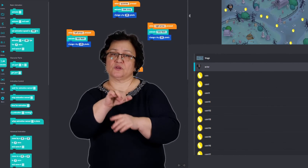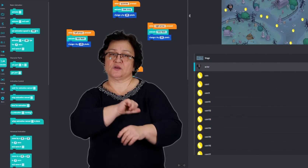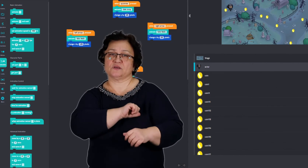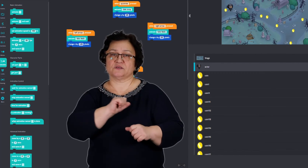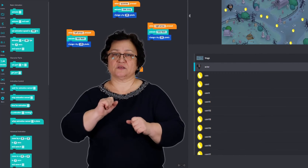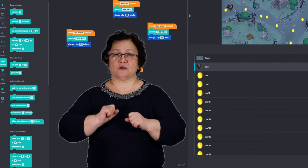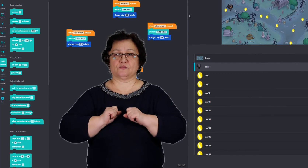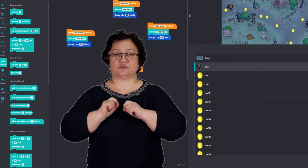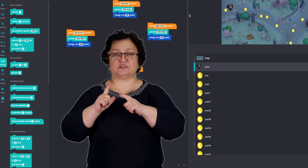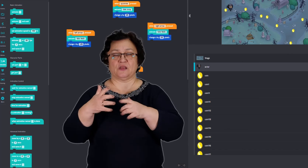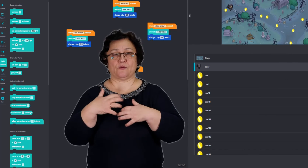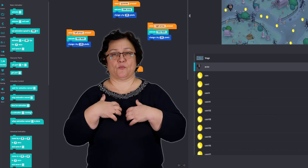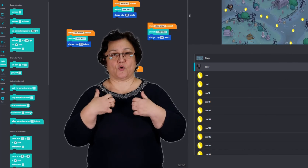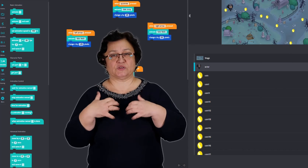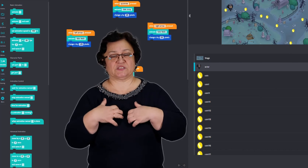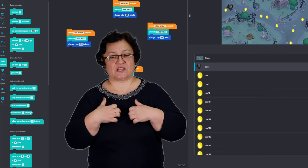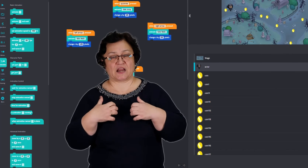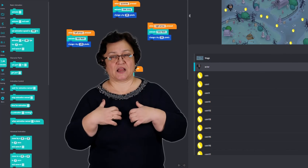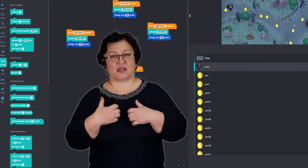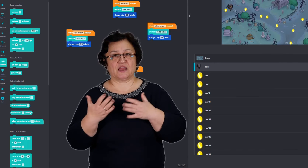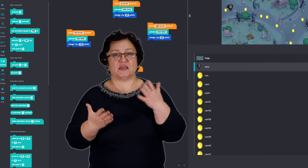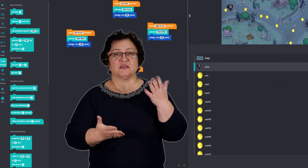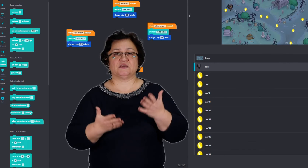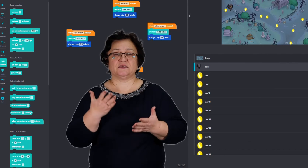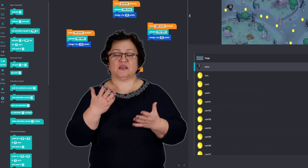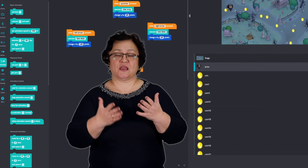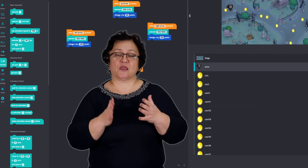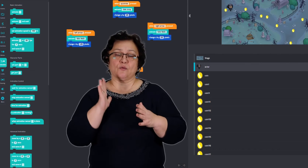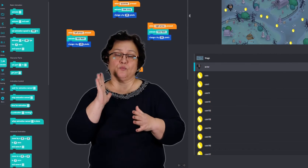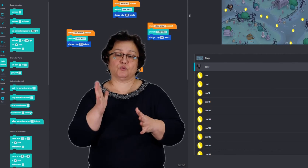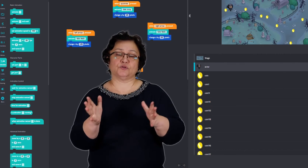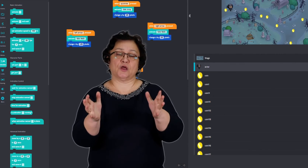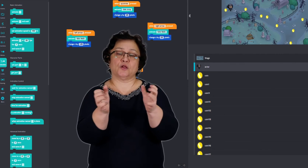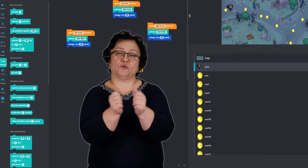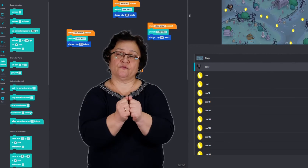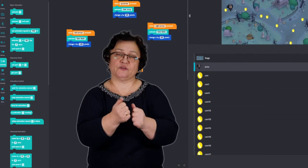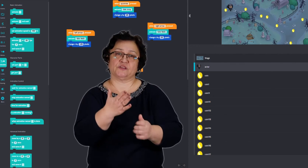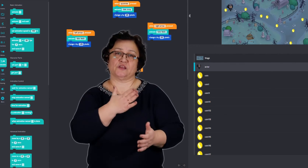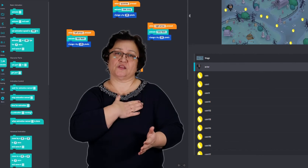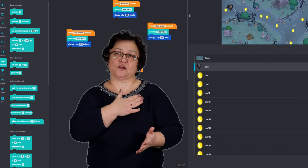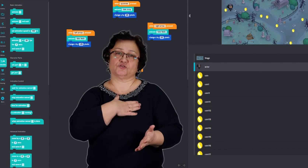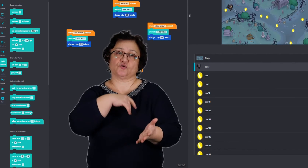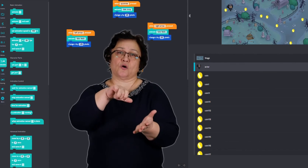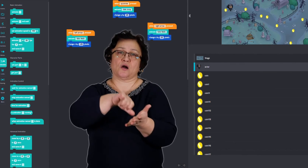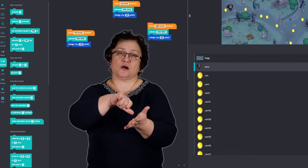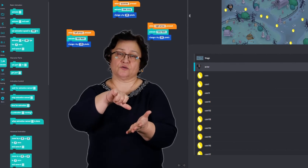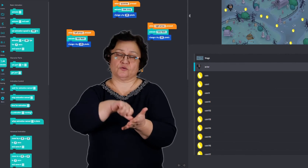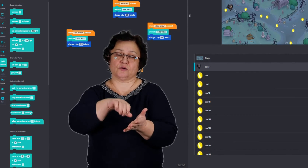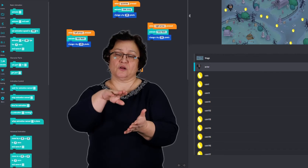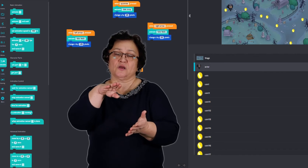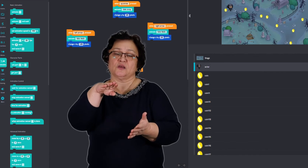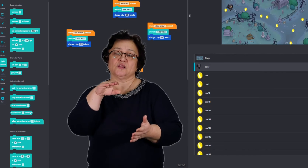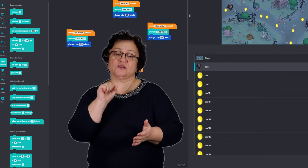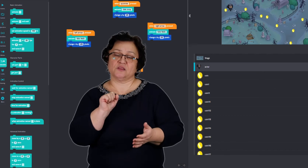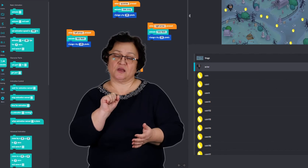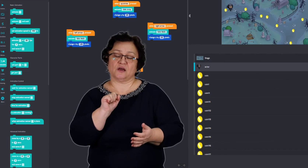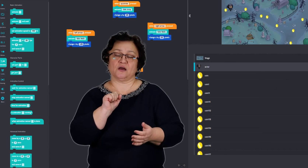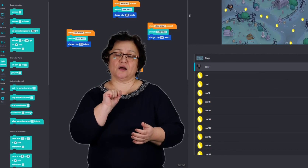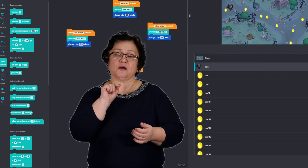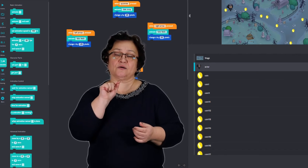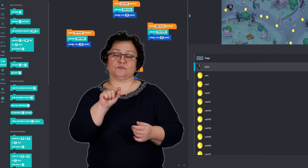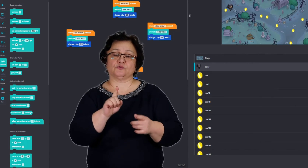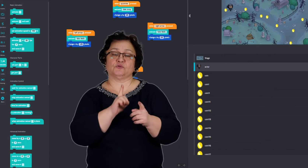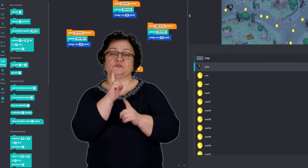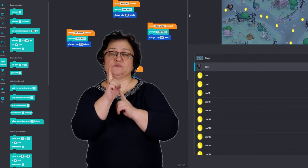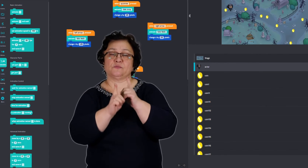Спробуй додати самостійно монстрика, який буде ловити нашого актора, та